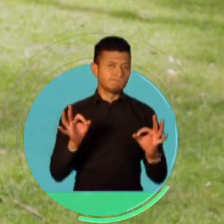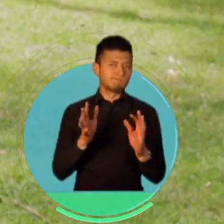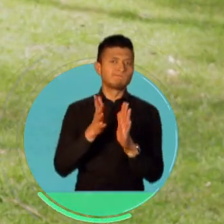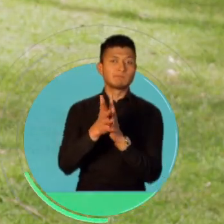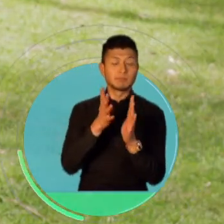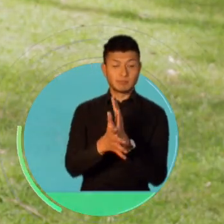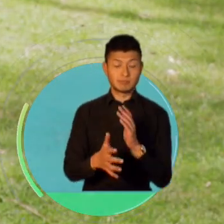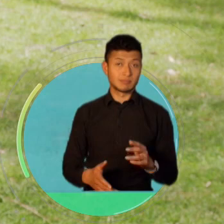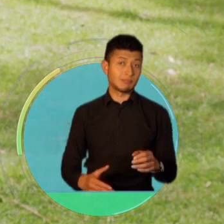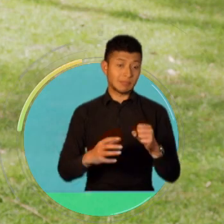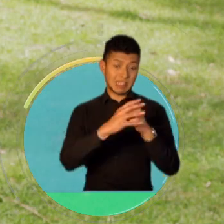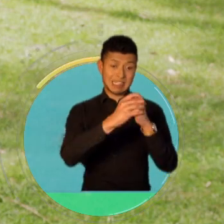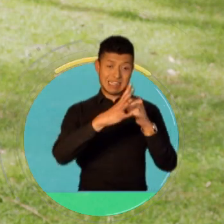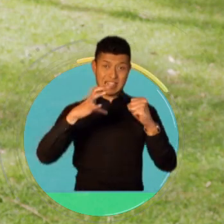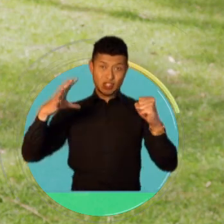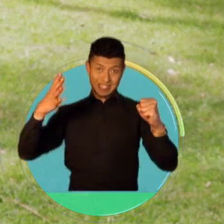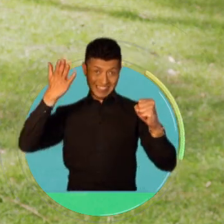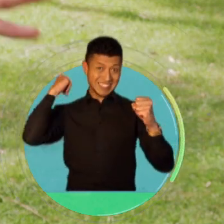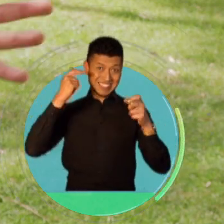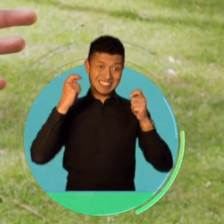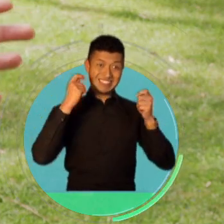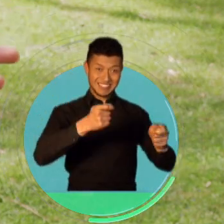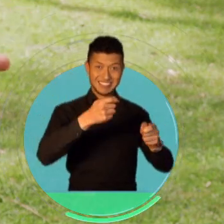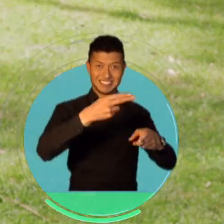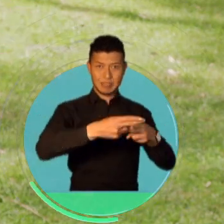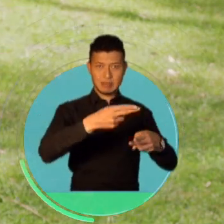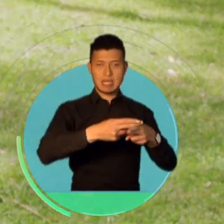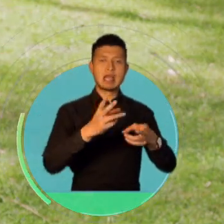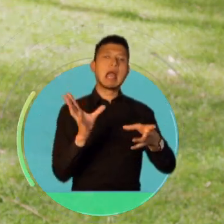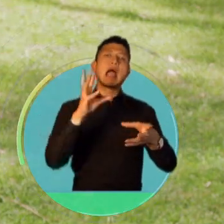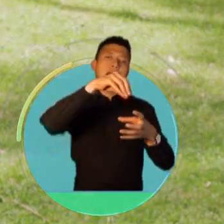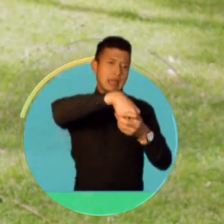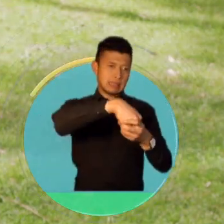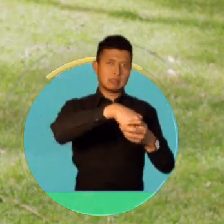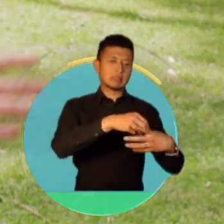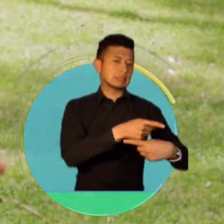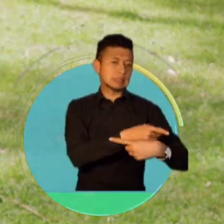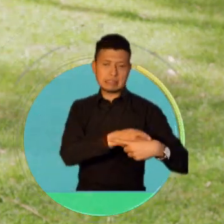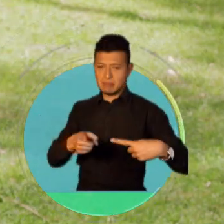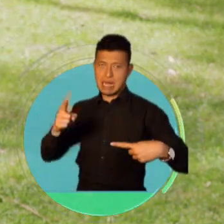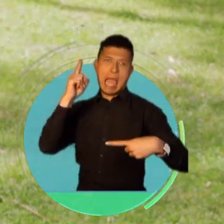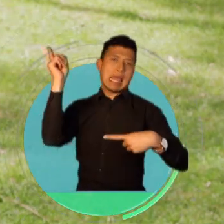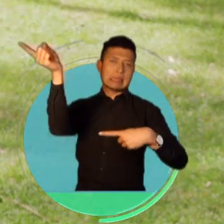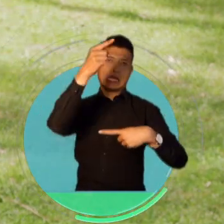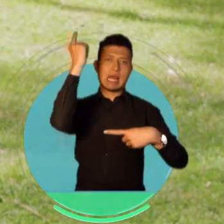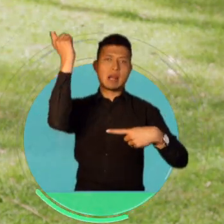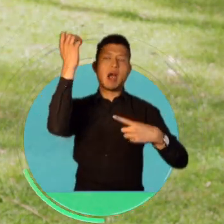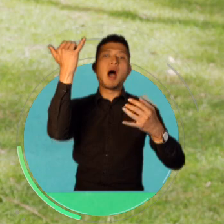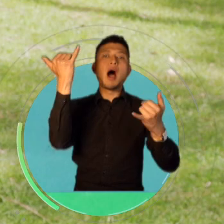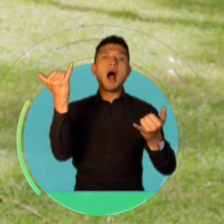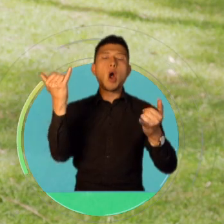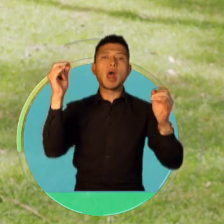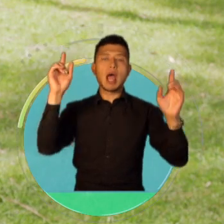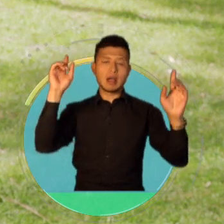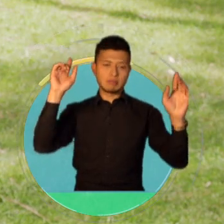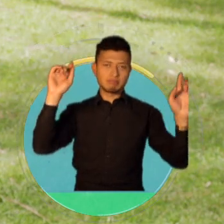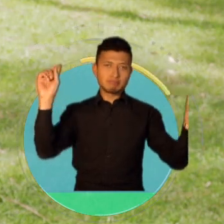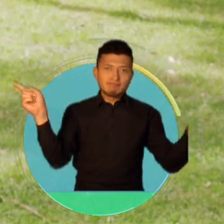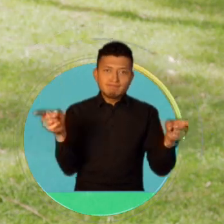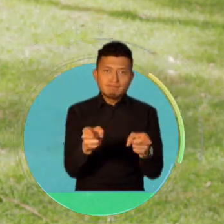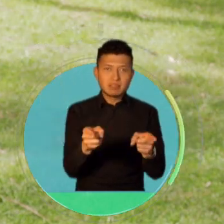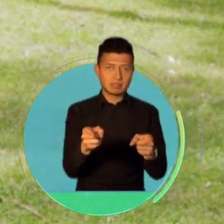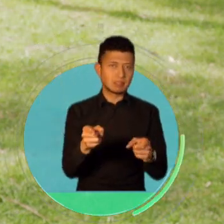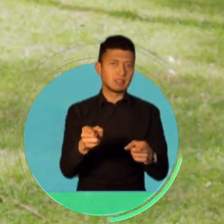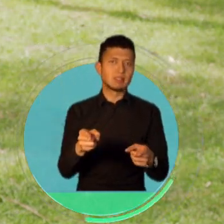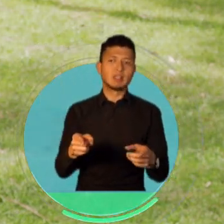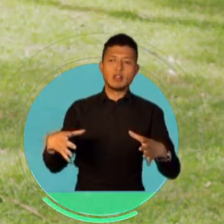resonantes tenía el nombre general de todo el compendio en la semana Ahora se redujo únicamente